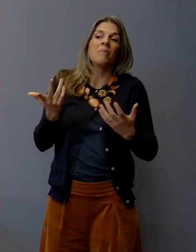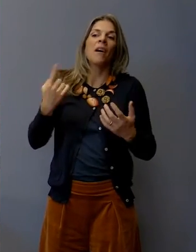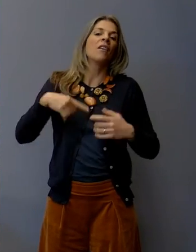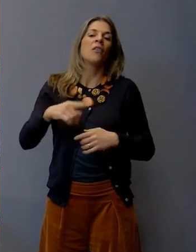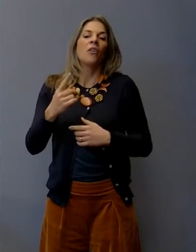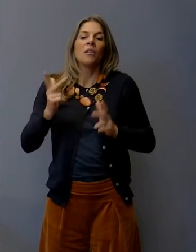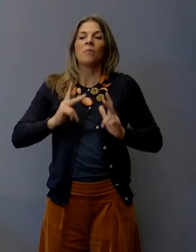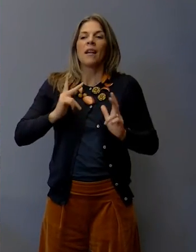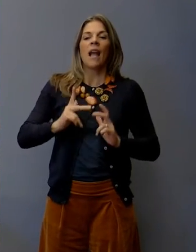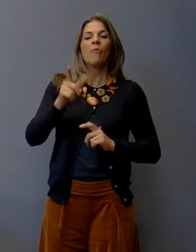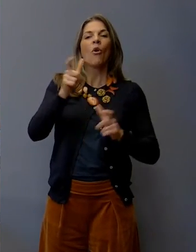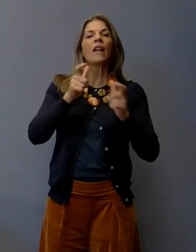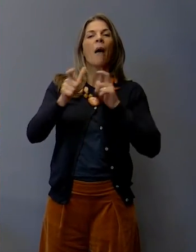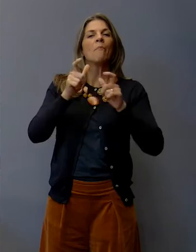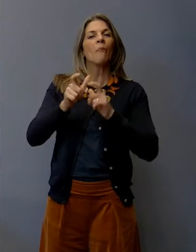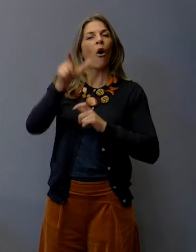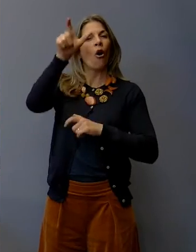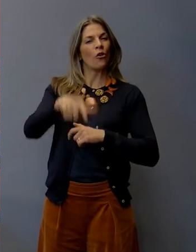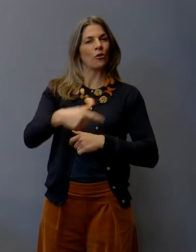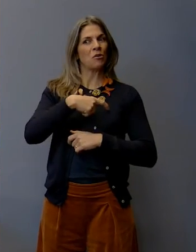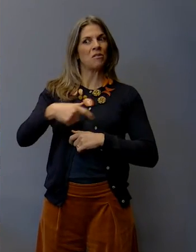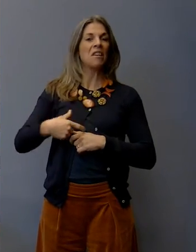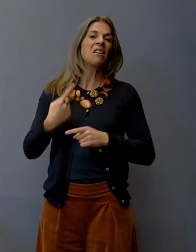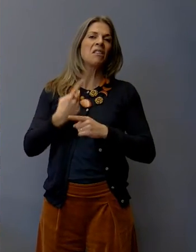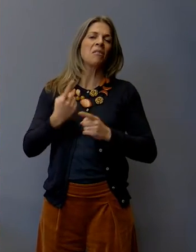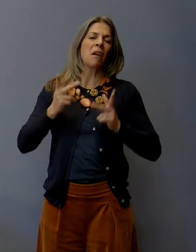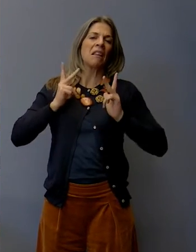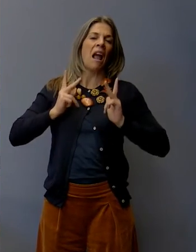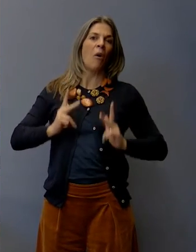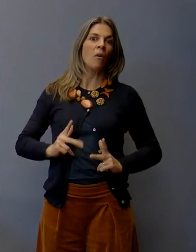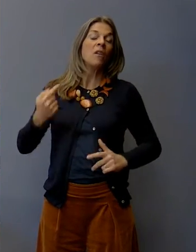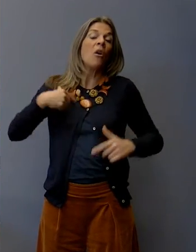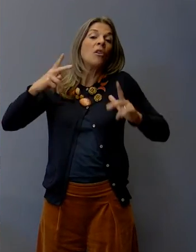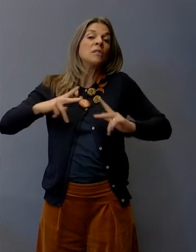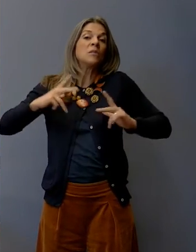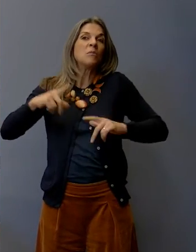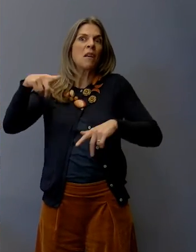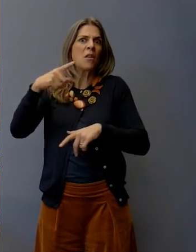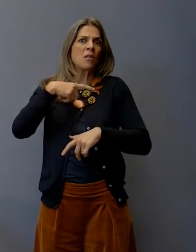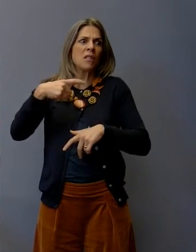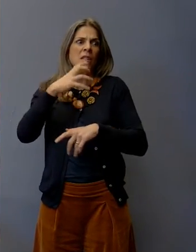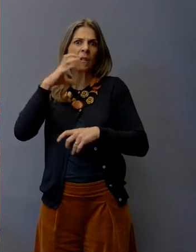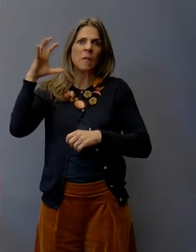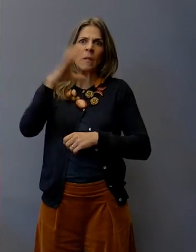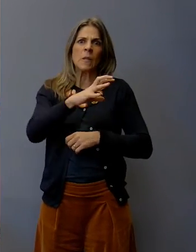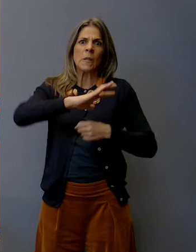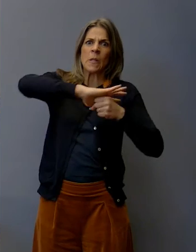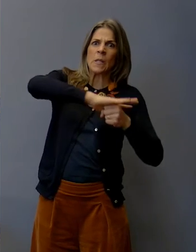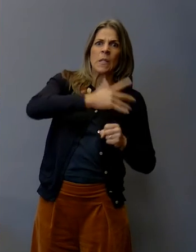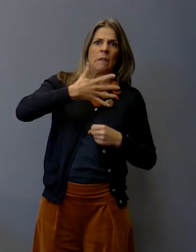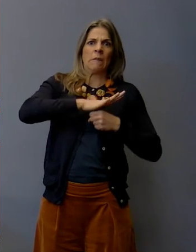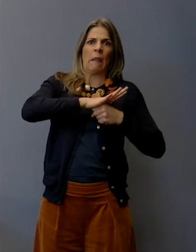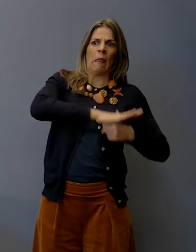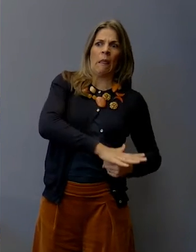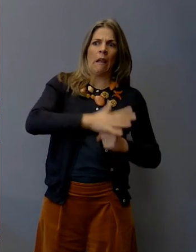sereno che voi non abbia abbiate mai subito nessun azioni di coercizione perché sennò sarebbe imbarazzante per voi ma sono convinto che sarà